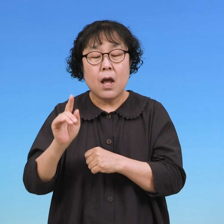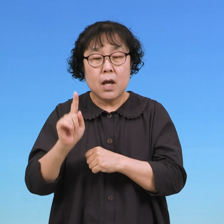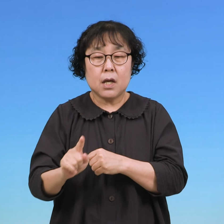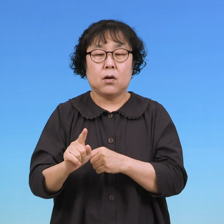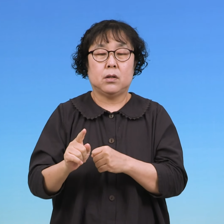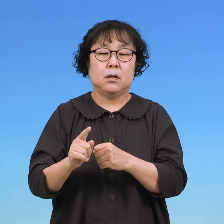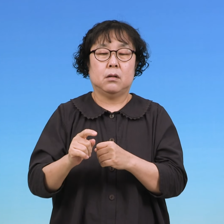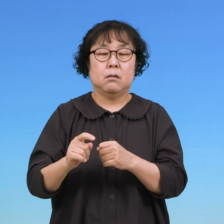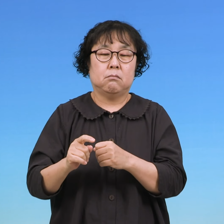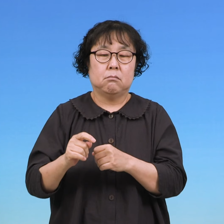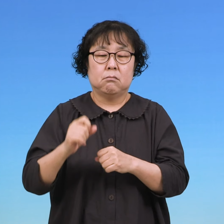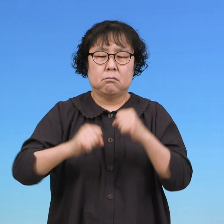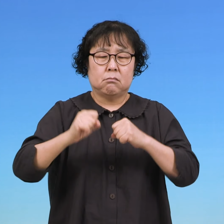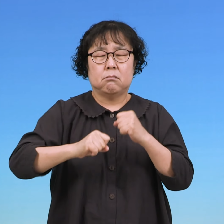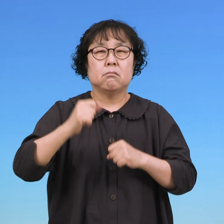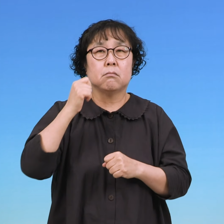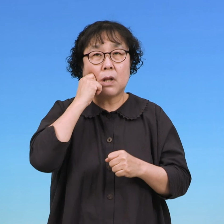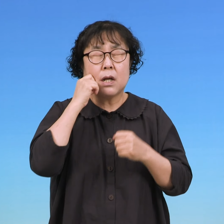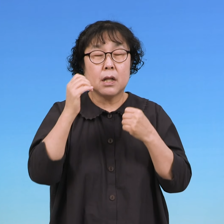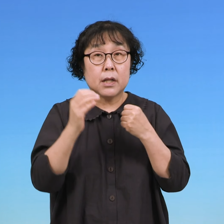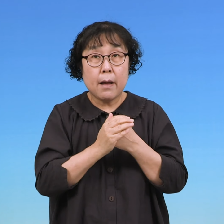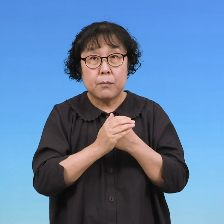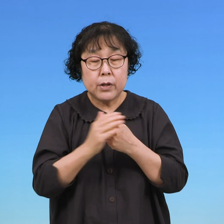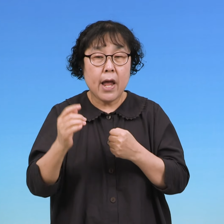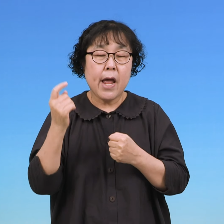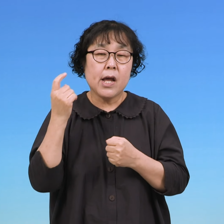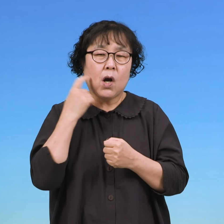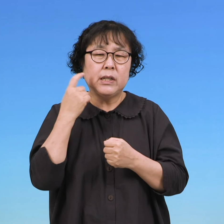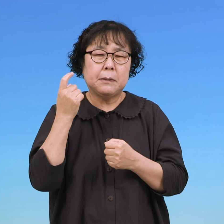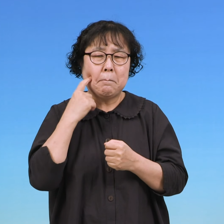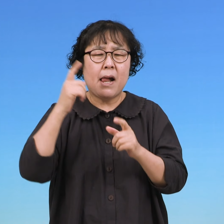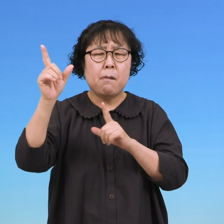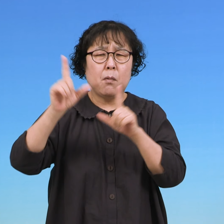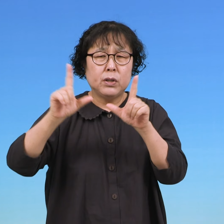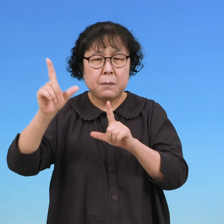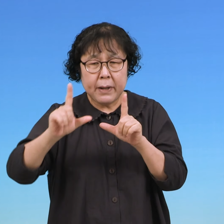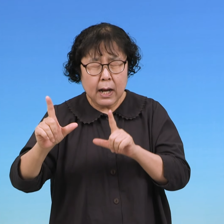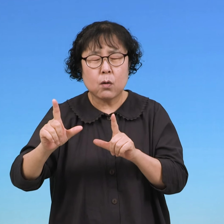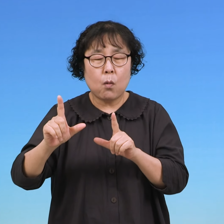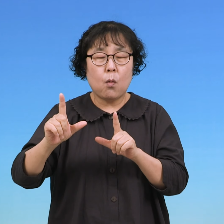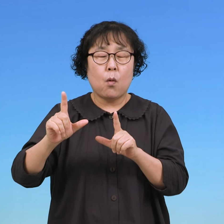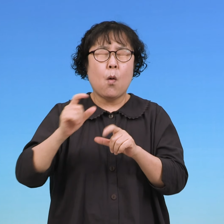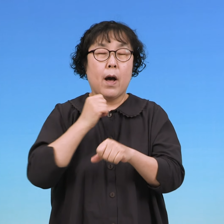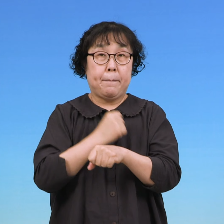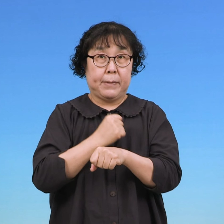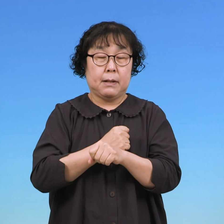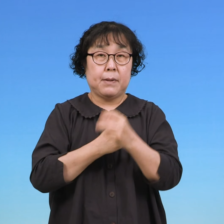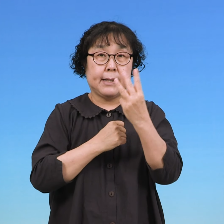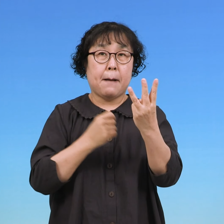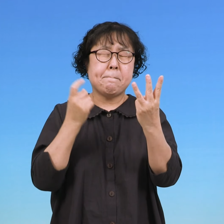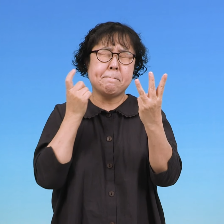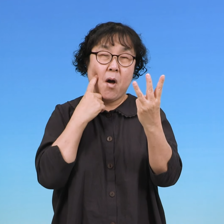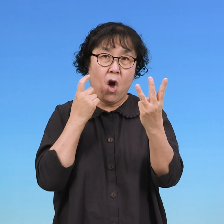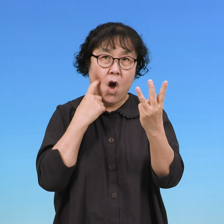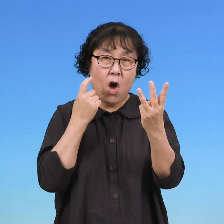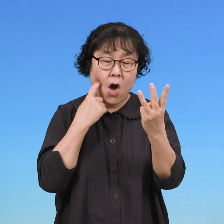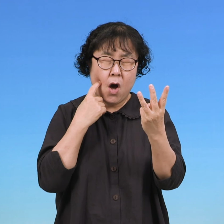있어서 허상이라고 그렇게 설명을 하는 겁니다. 그래서 저는 지난 한 주 동안에 이